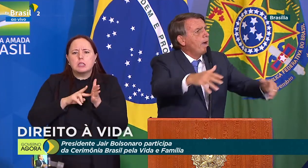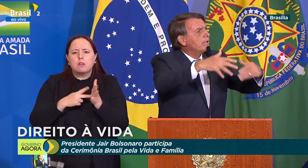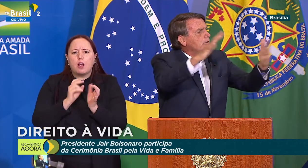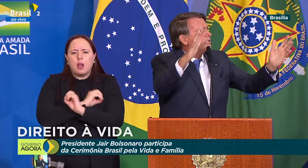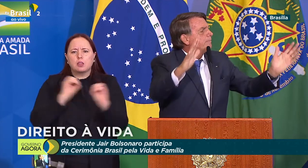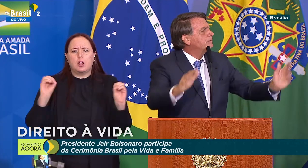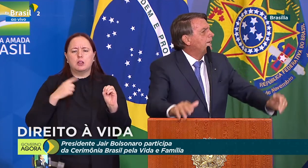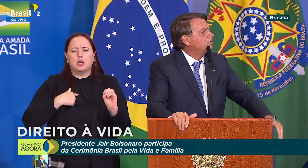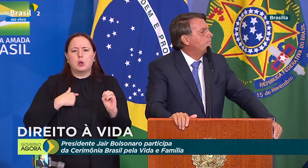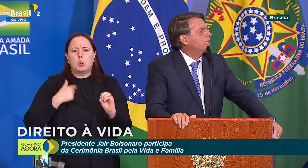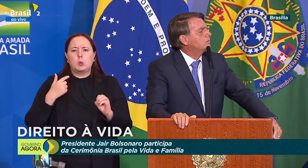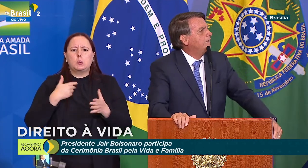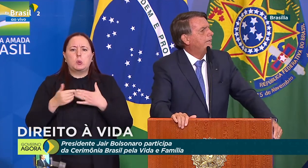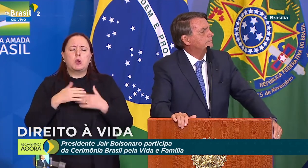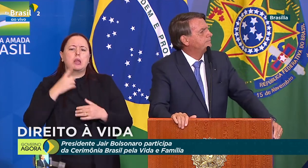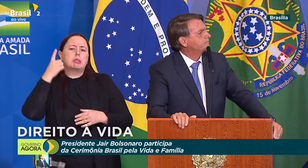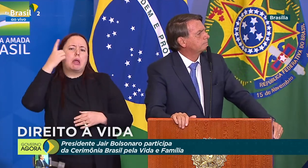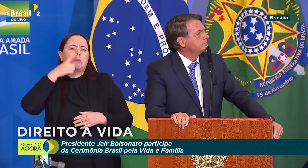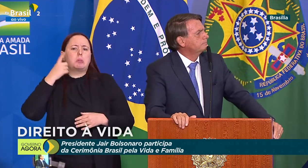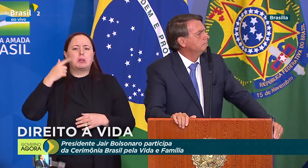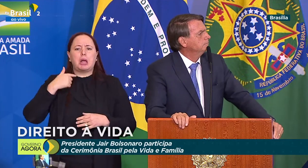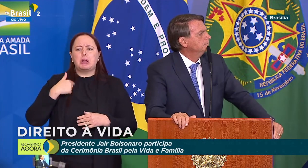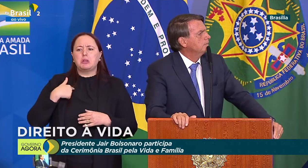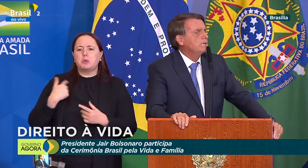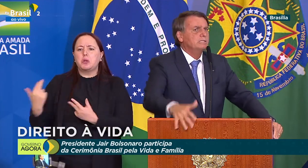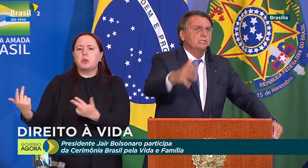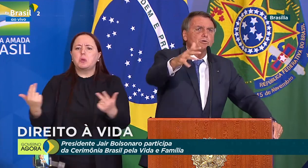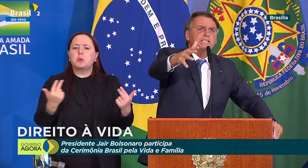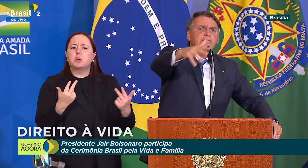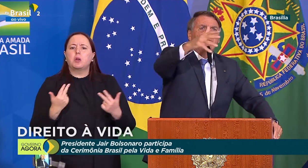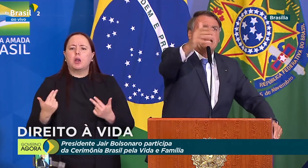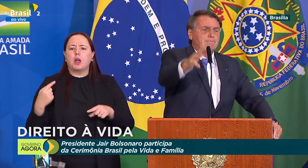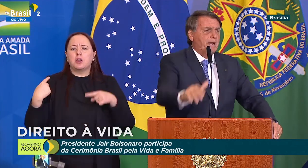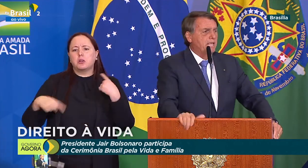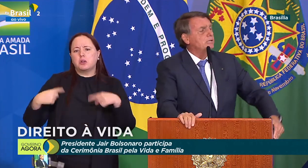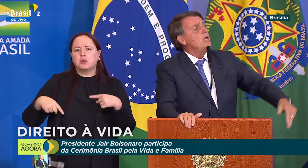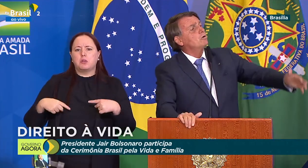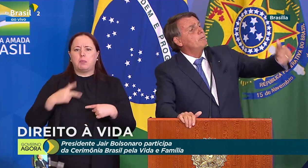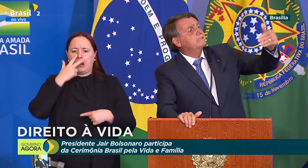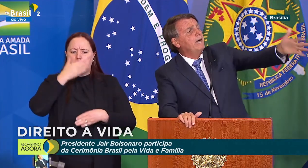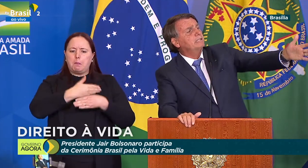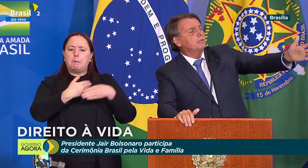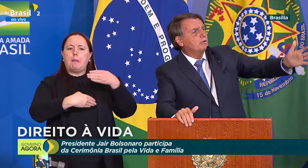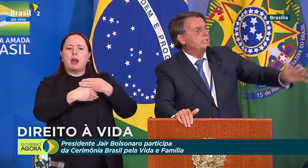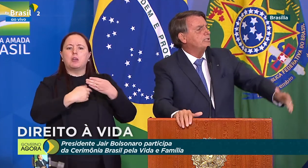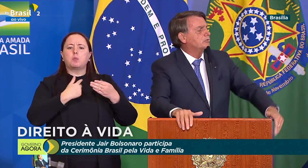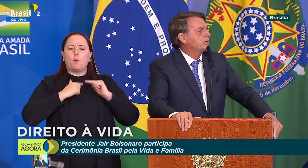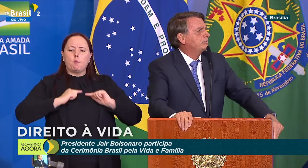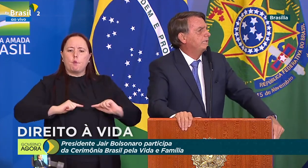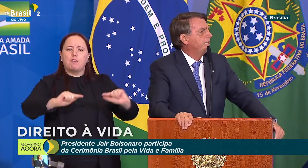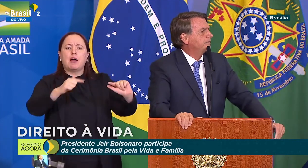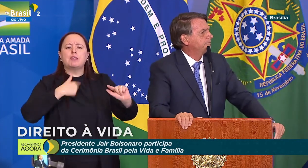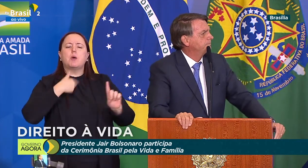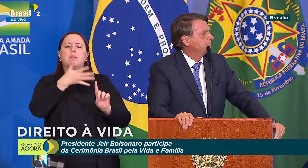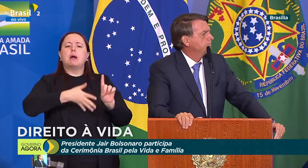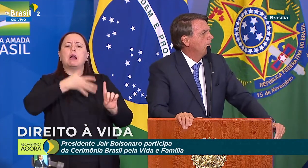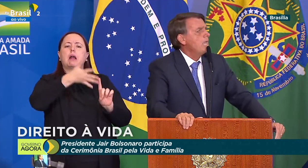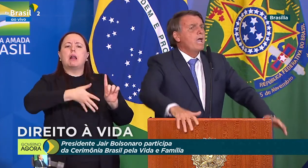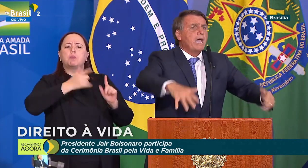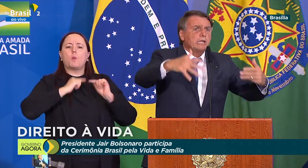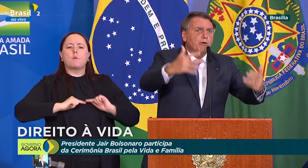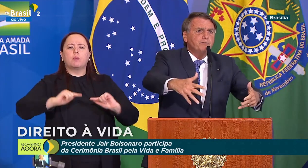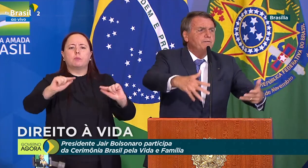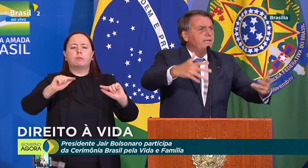era mais um deputado do baixo clero o que que eu começava para a parede como tantos outros excursão lá